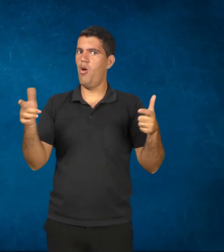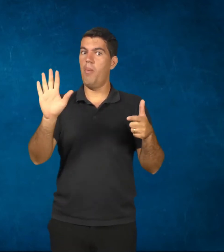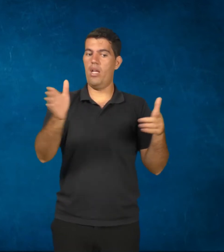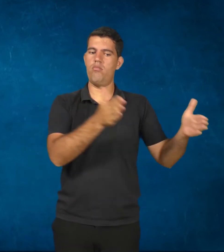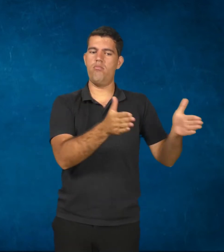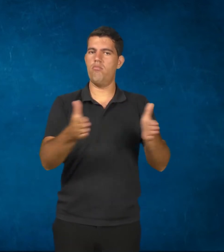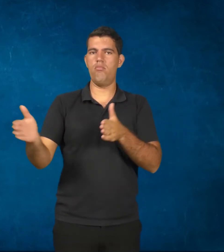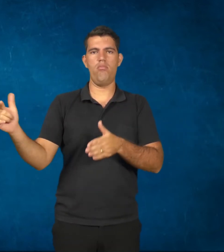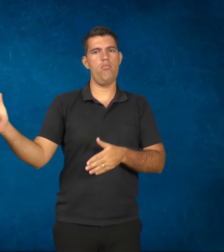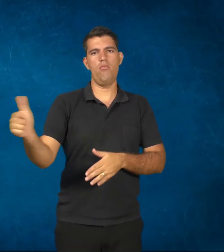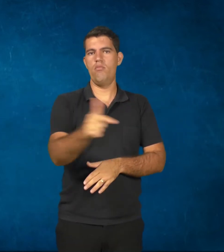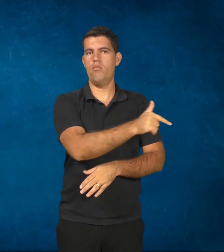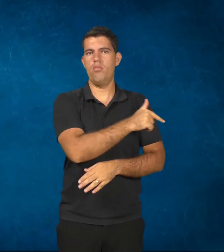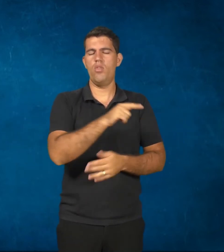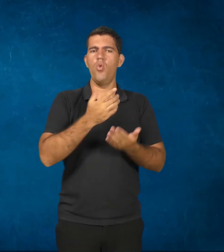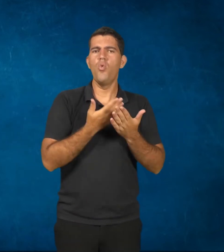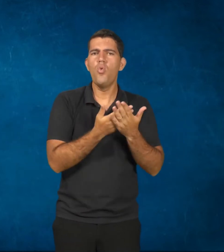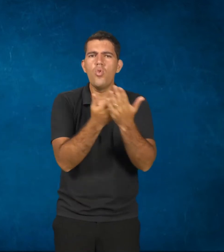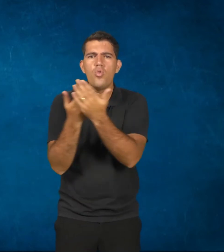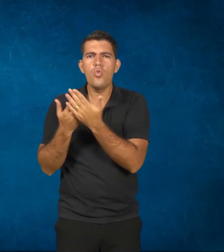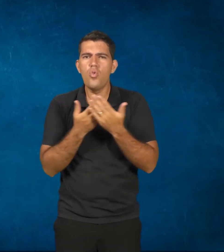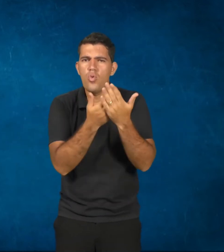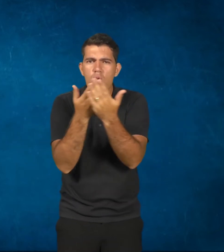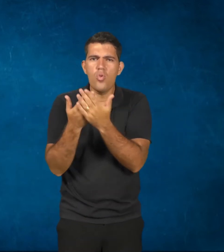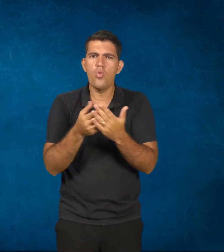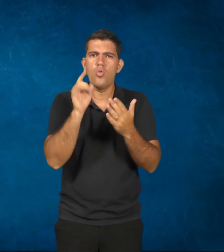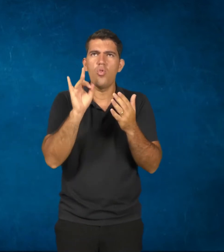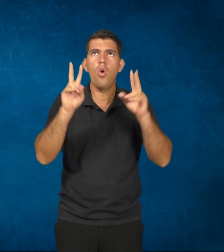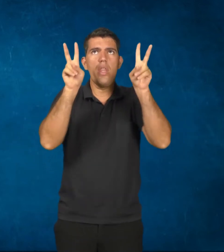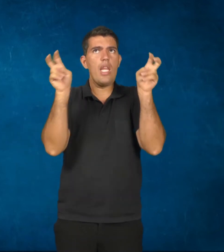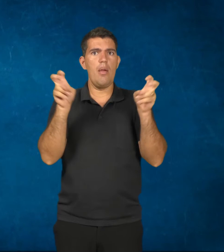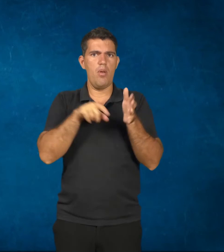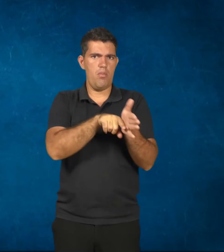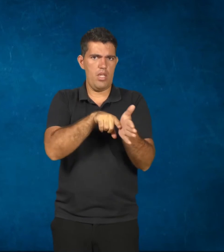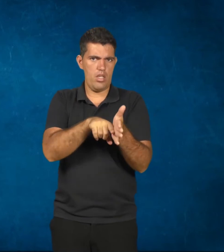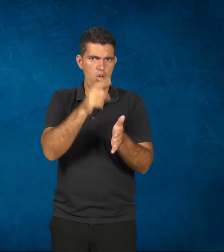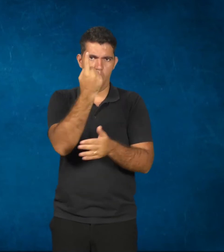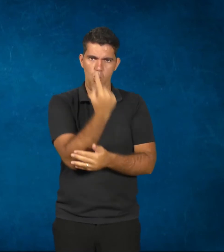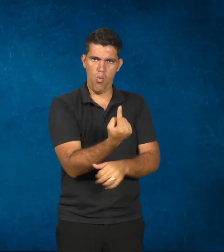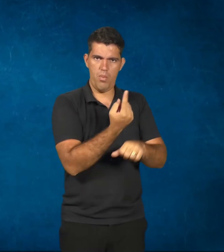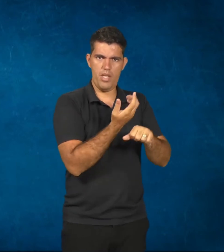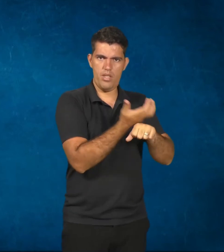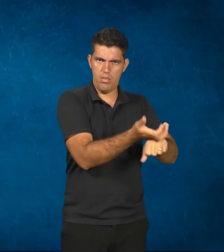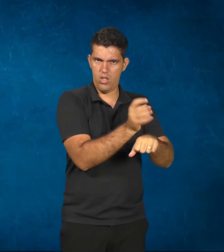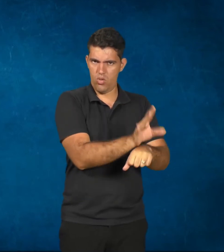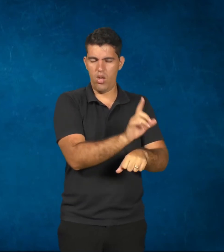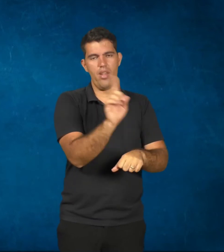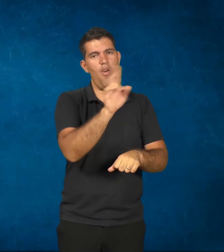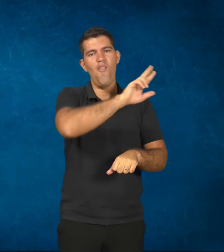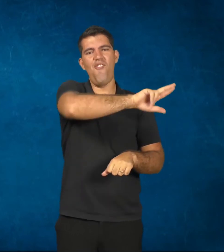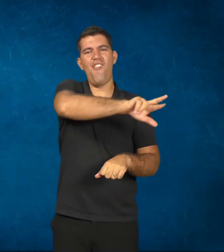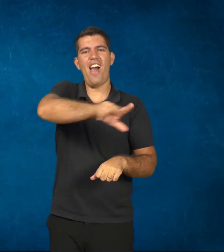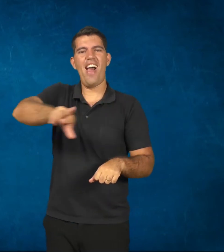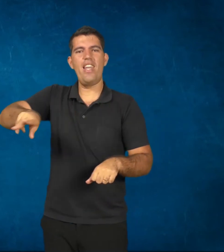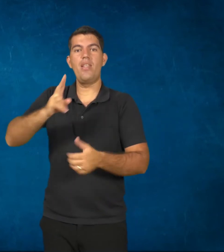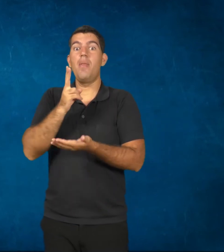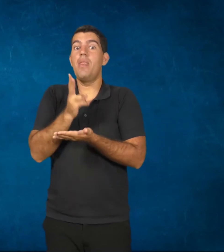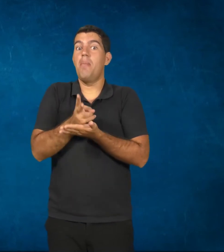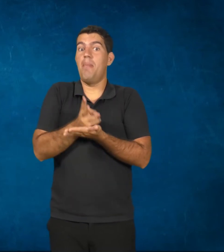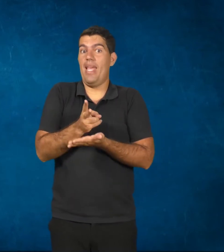coordenada. Ocorre o estudo de um tópico de pesquisa, não apenas em uma disciplina, mas em várias ao mesmo tempo.